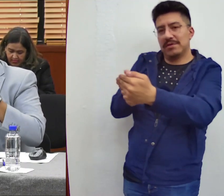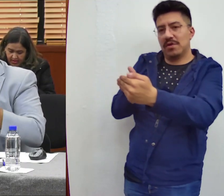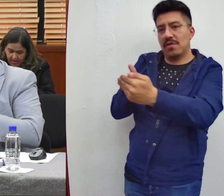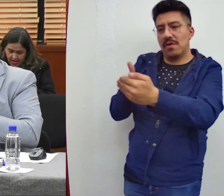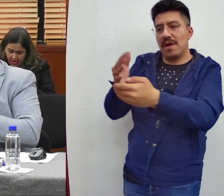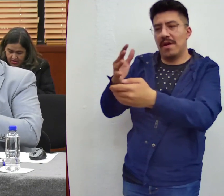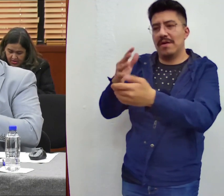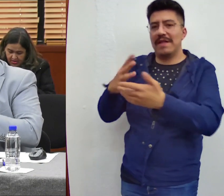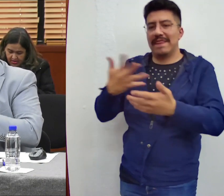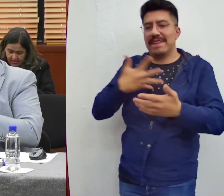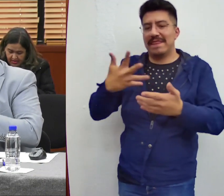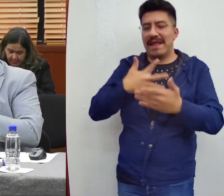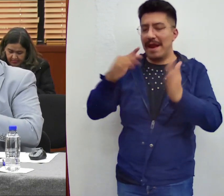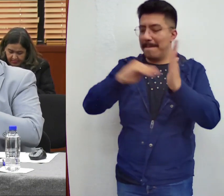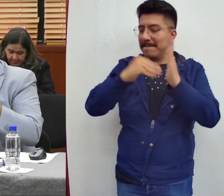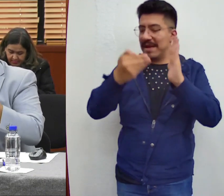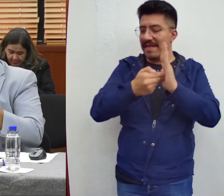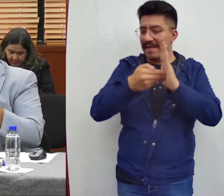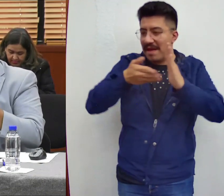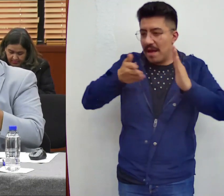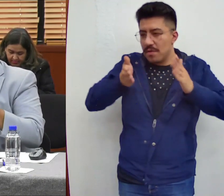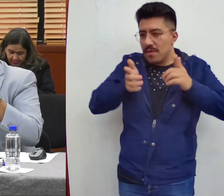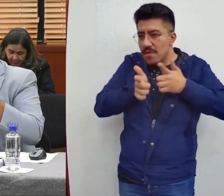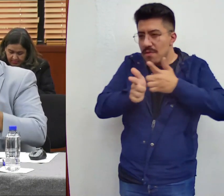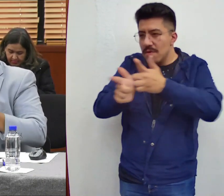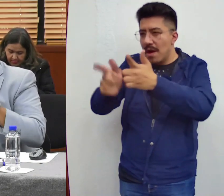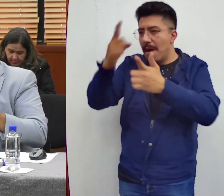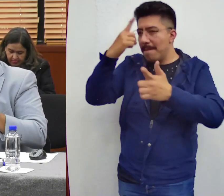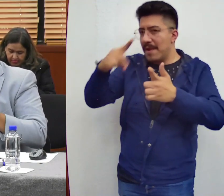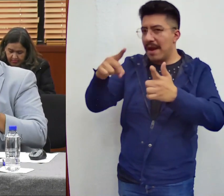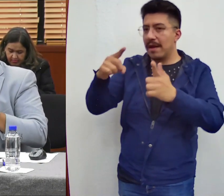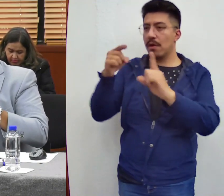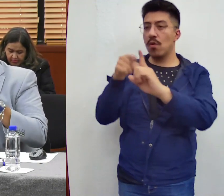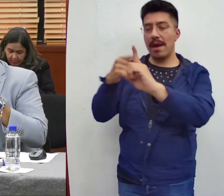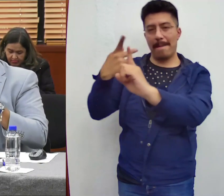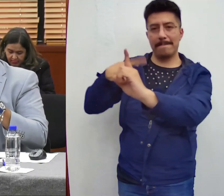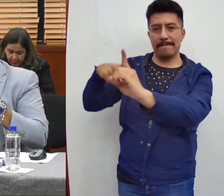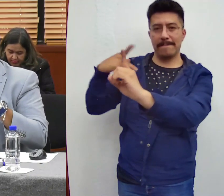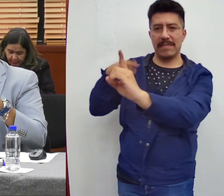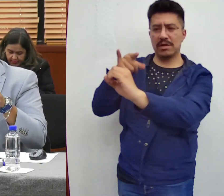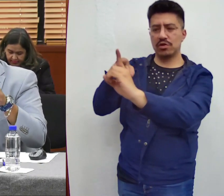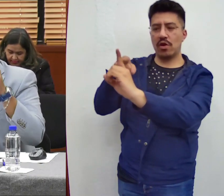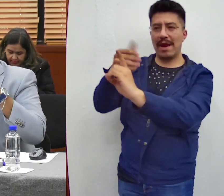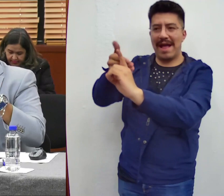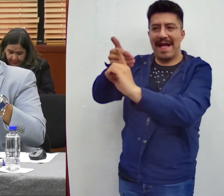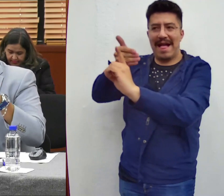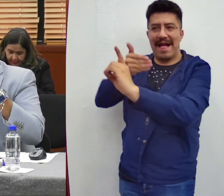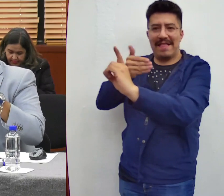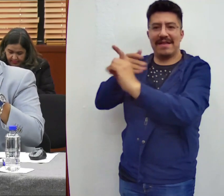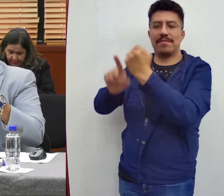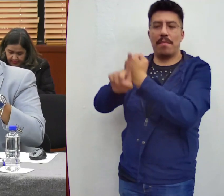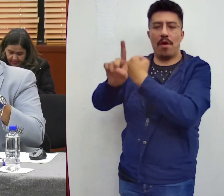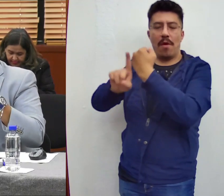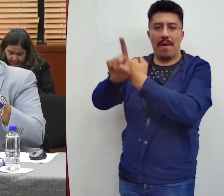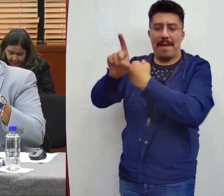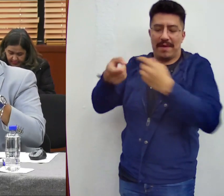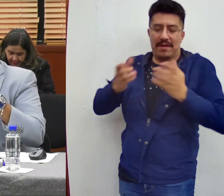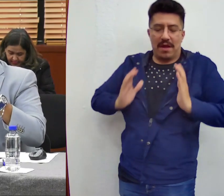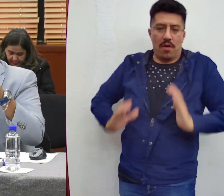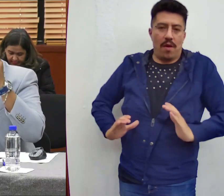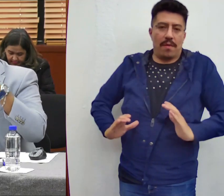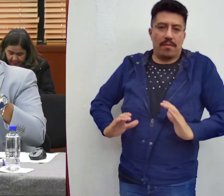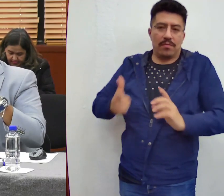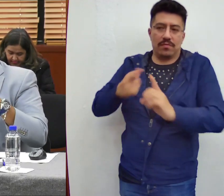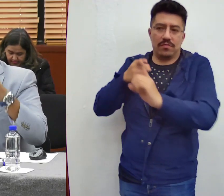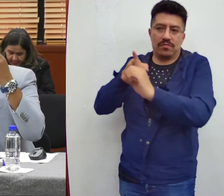de medidas encaminadas a impedir que en una persona se produzcan afecciones parciales o totales